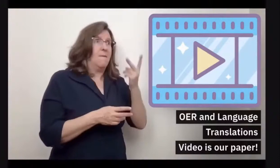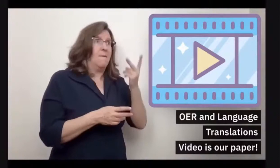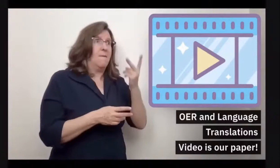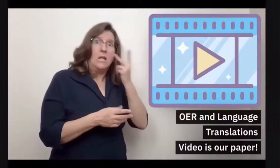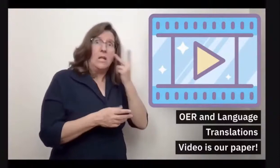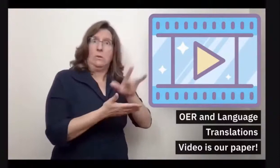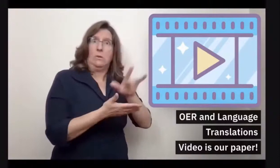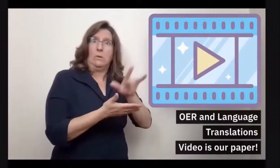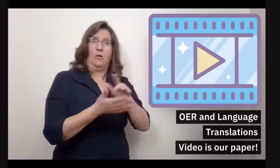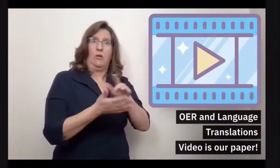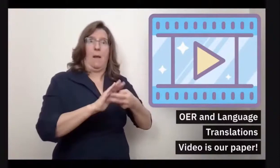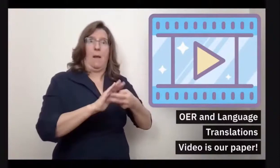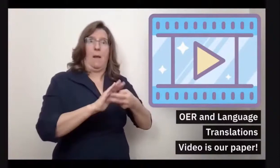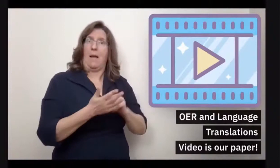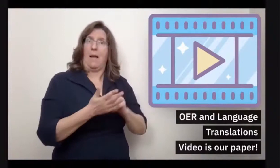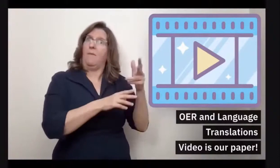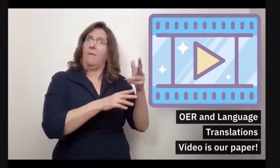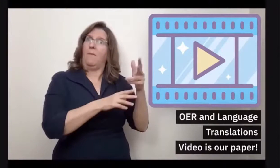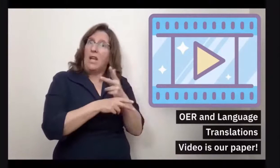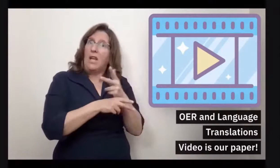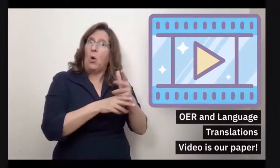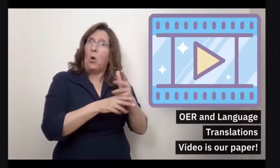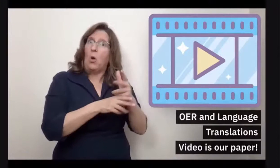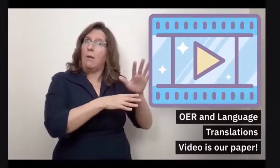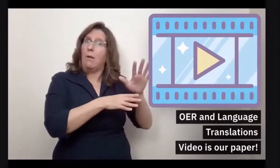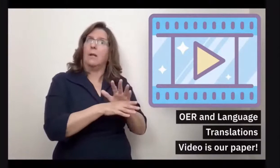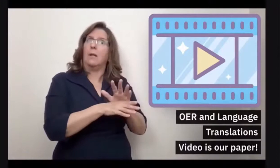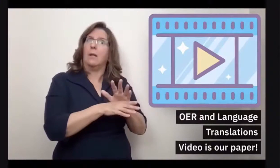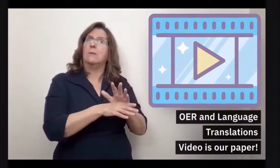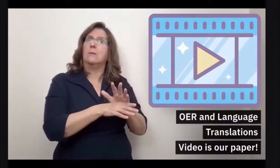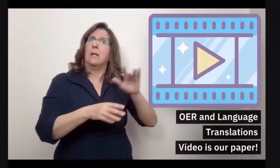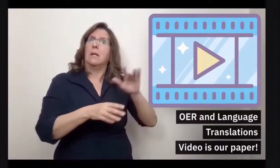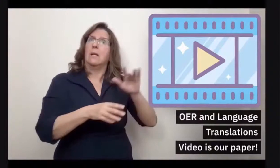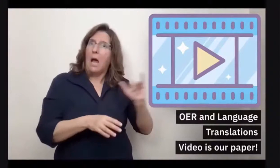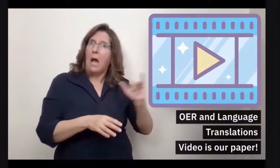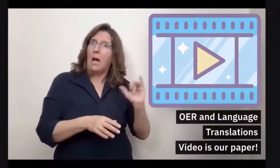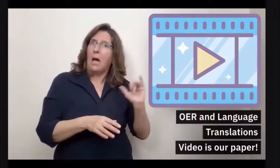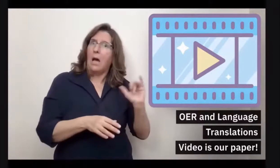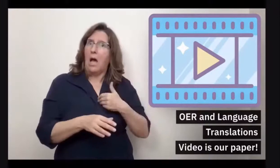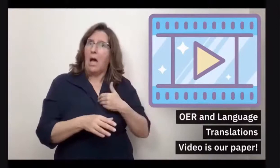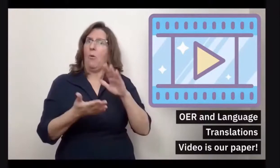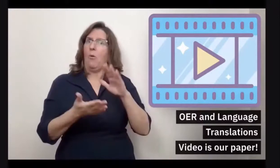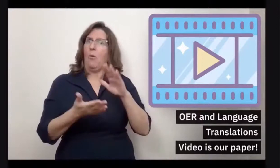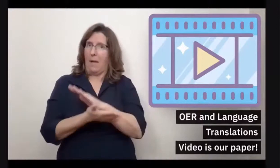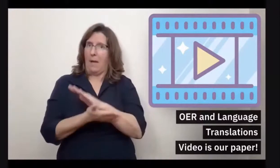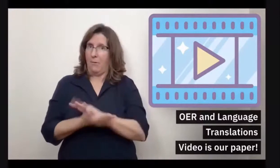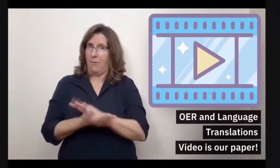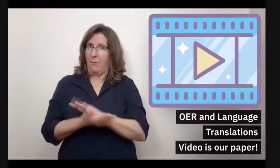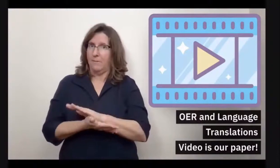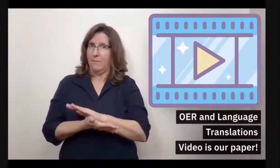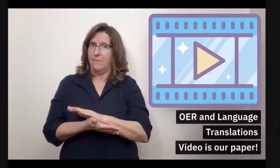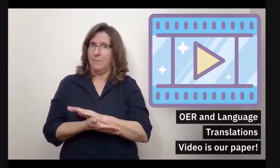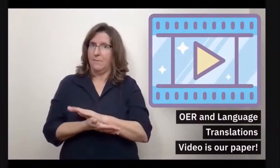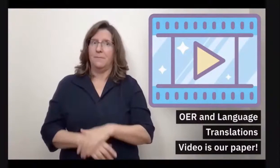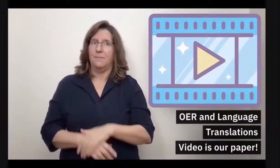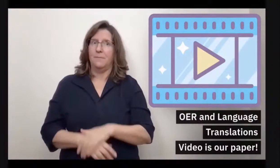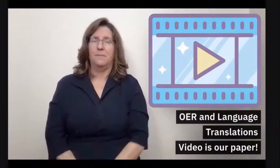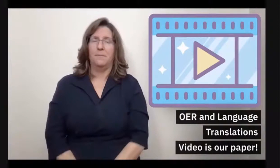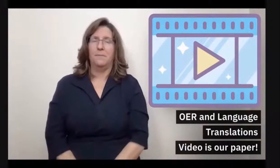Los recursos se deben traducir, pero ¿cómo decidimos quién está calificado para traducirlos?